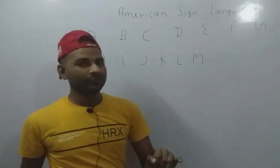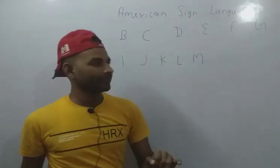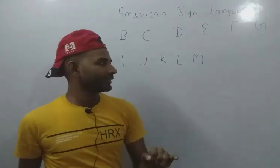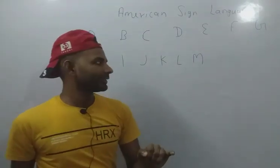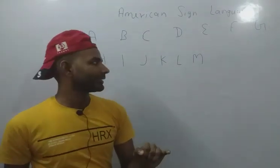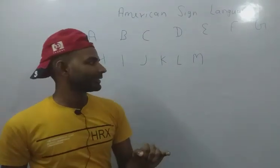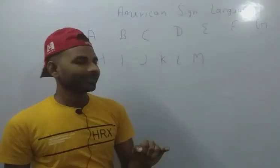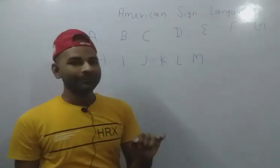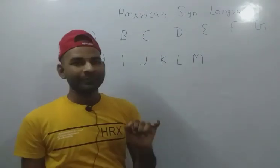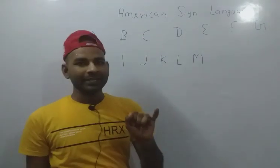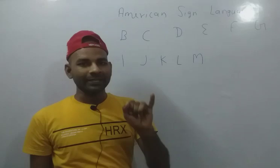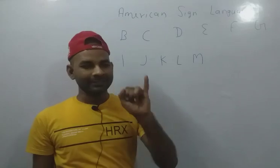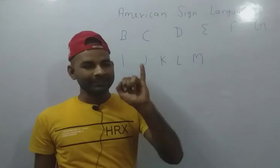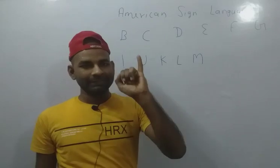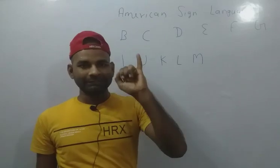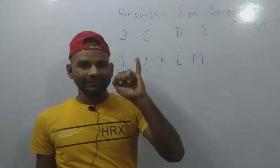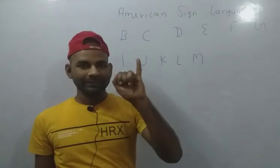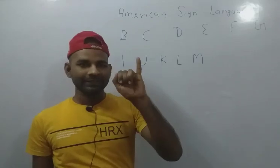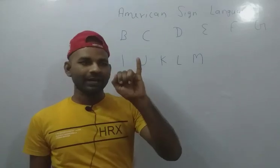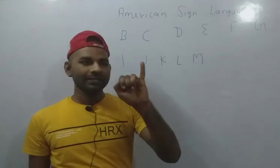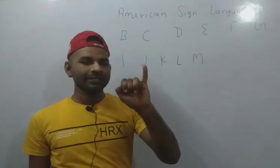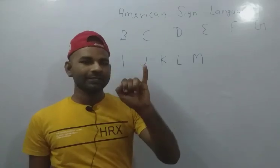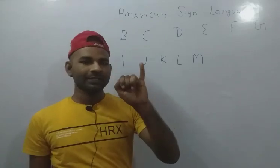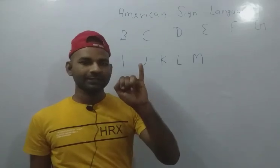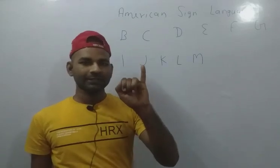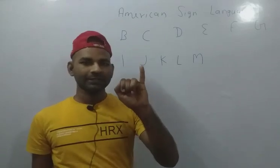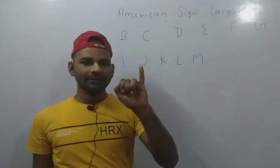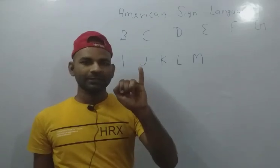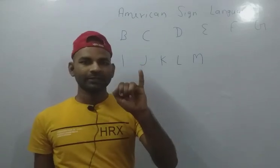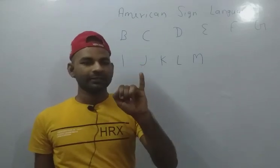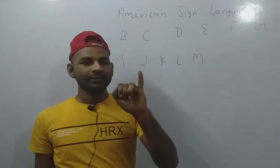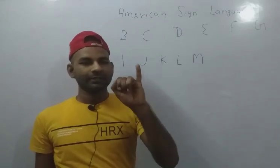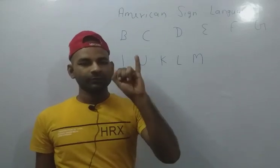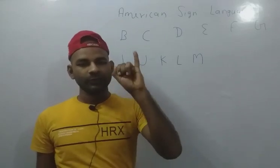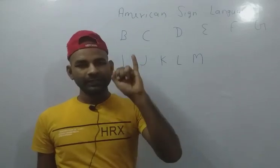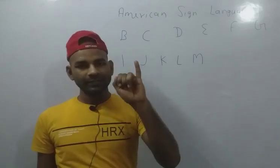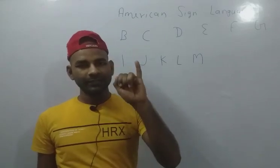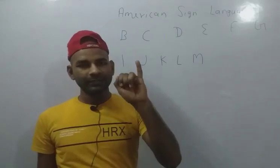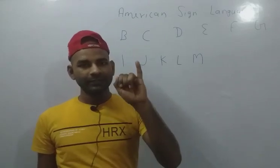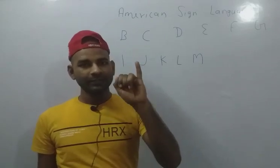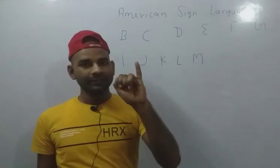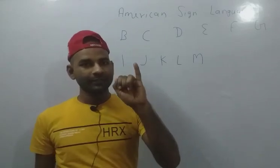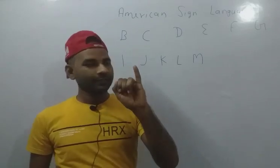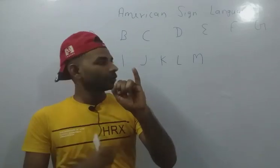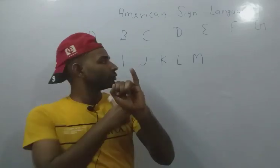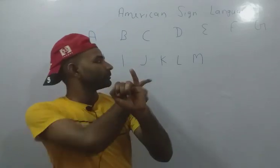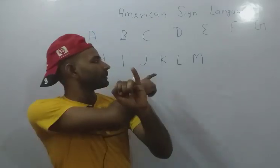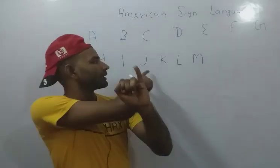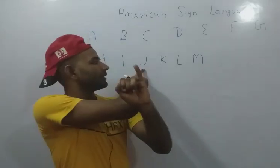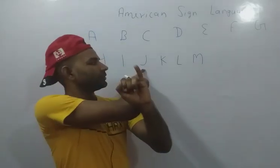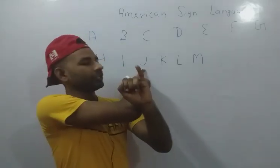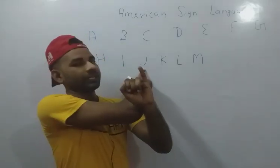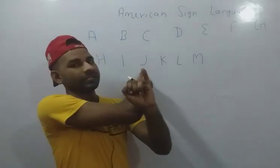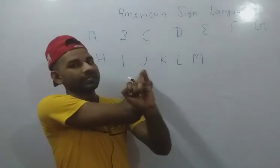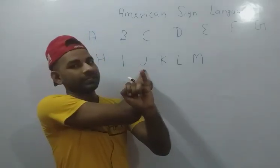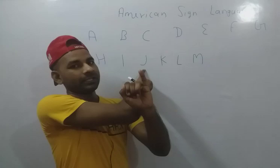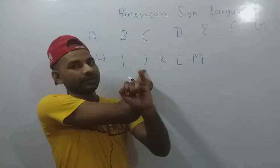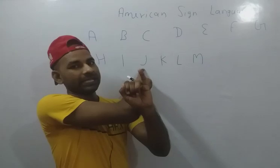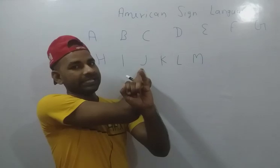मजेदार है, देखिए ऐसे, जैसे आई के लिए ऐसा किया था आपने, तो ऐसे ही करे रहिए, और इसमें बनाना है जे, ये वाला